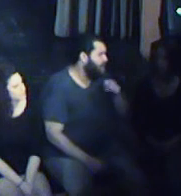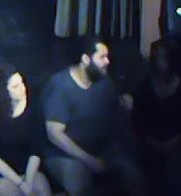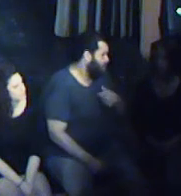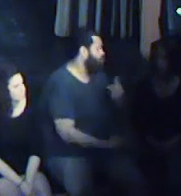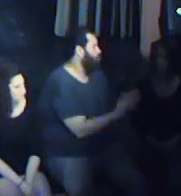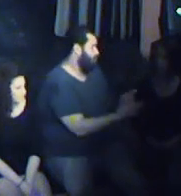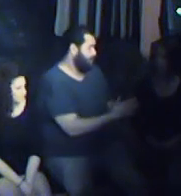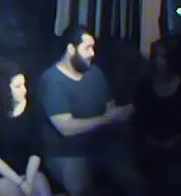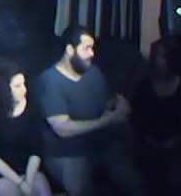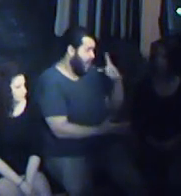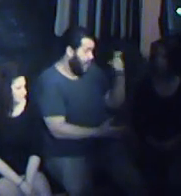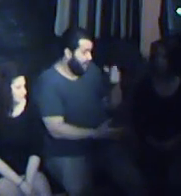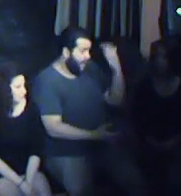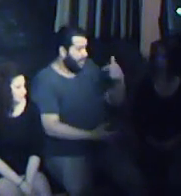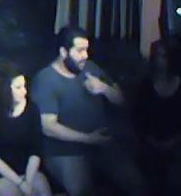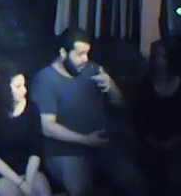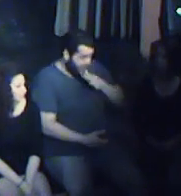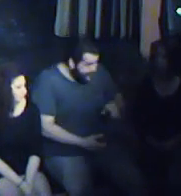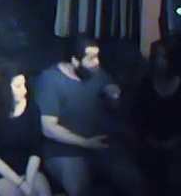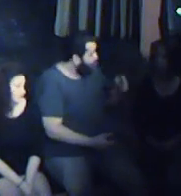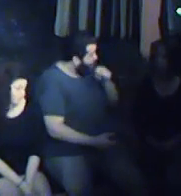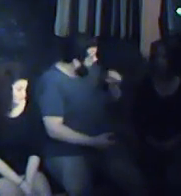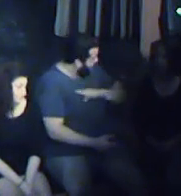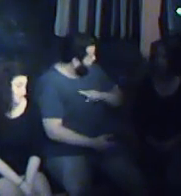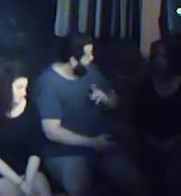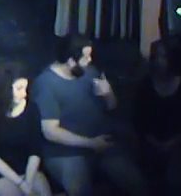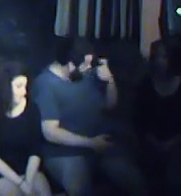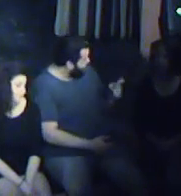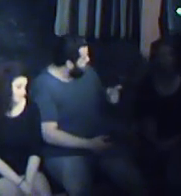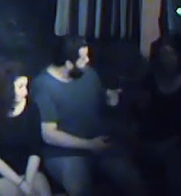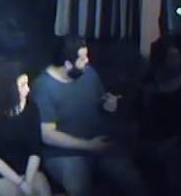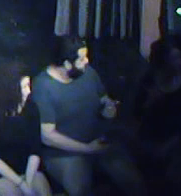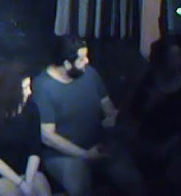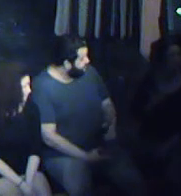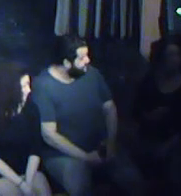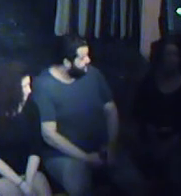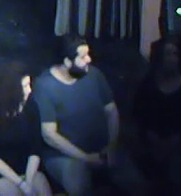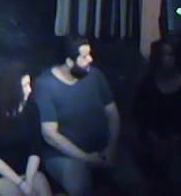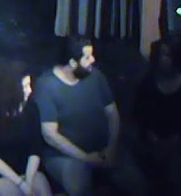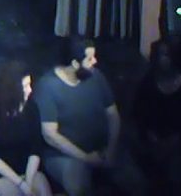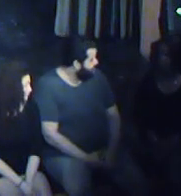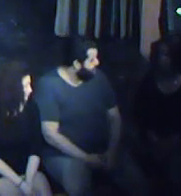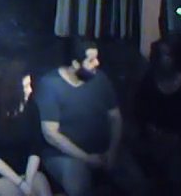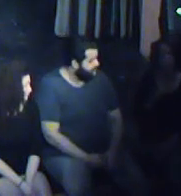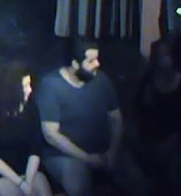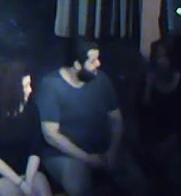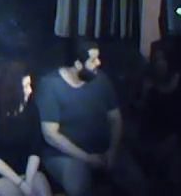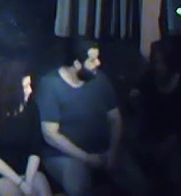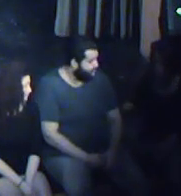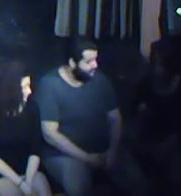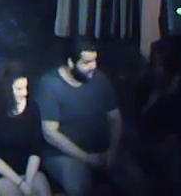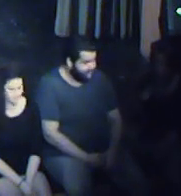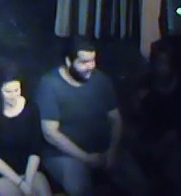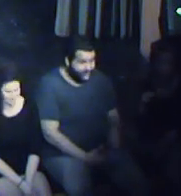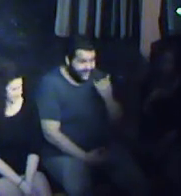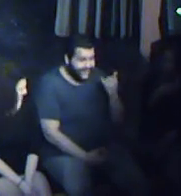hijo. ¿Recuerdas las canciones que me cantabas cuando era pequeño? Sí. Un tallarín que